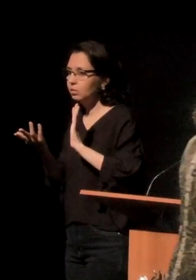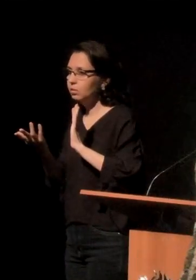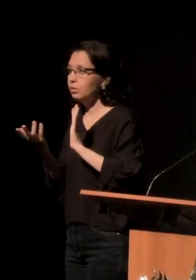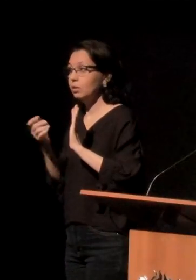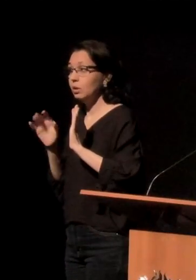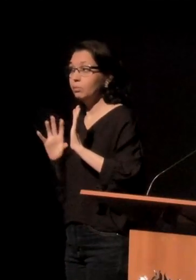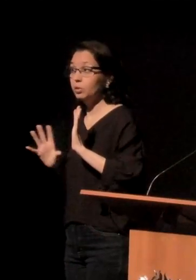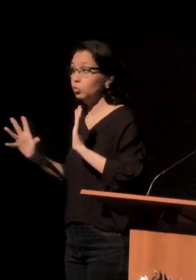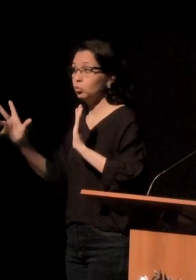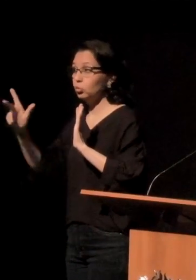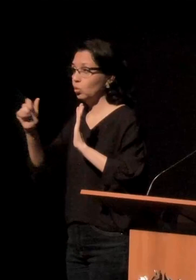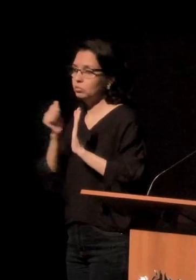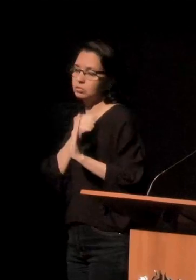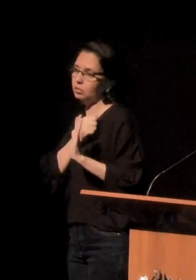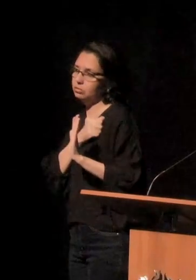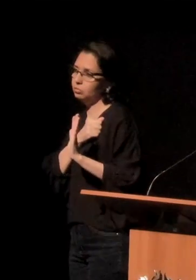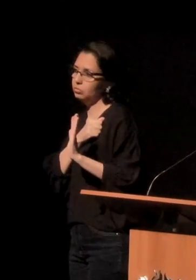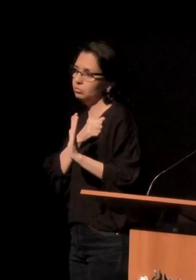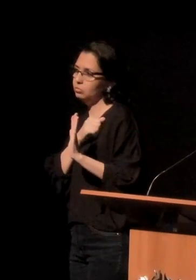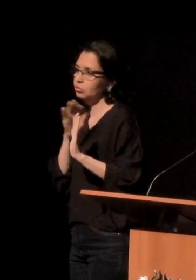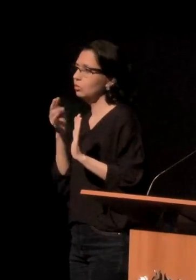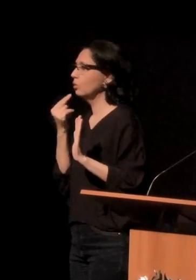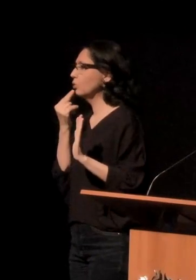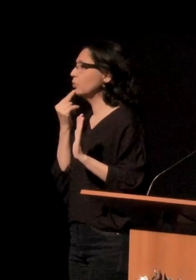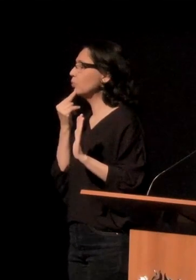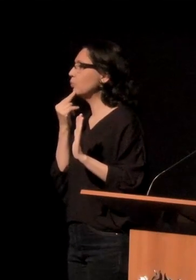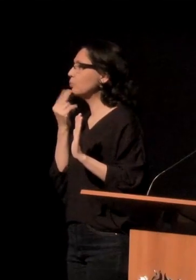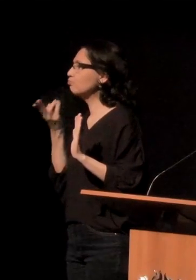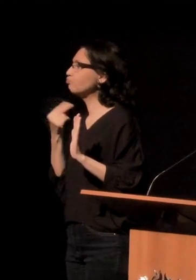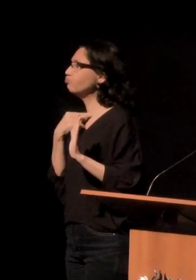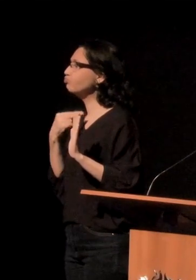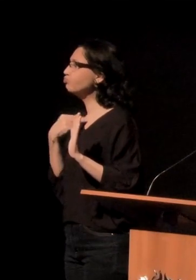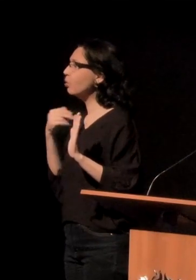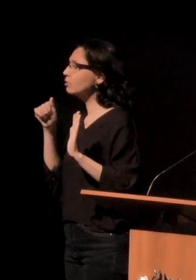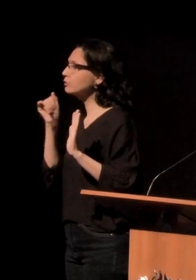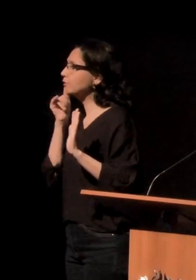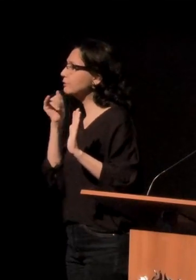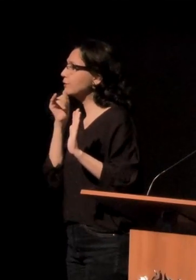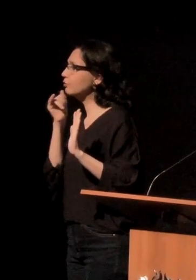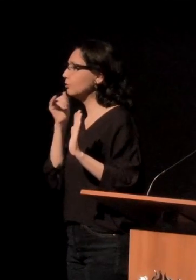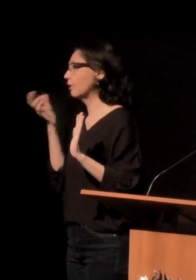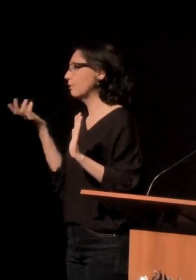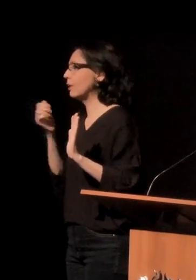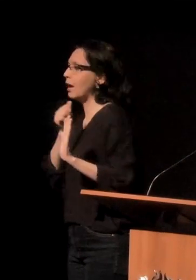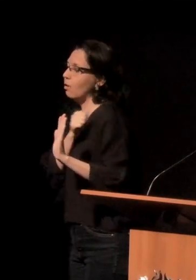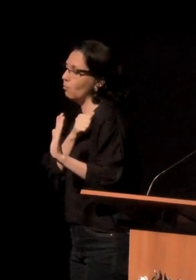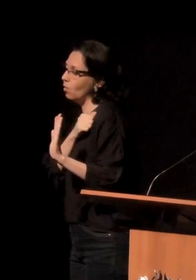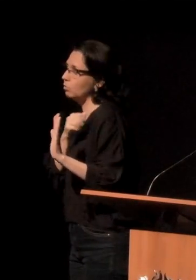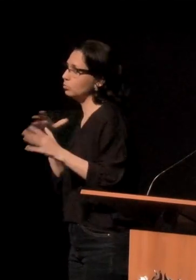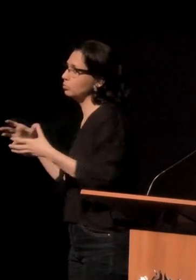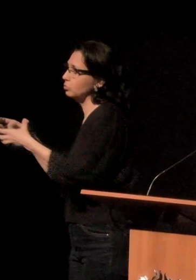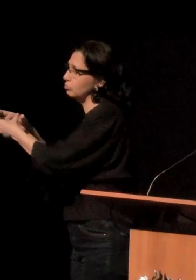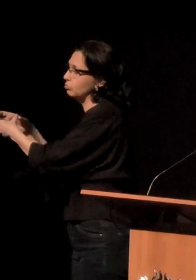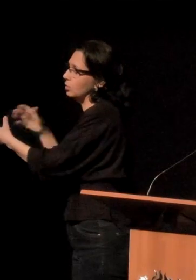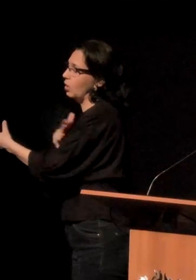uma seleção de que dos que gostam e que não gostam né